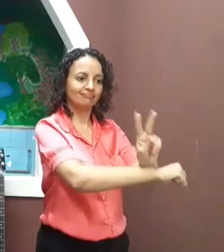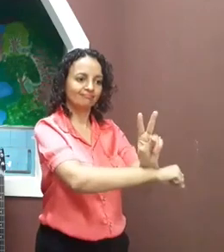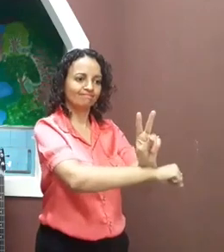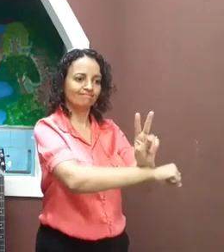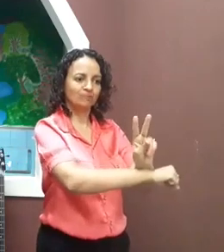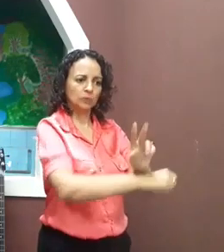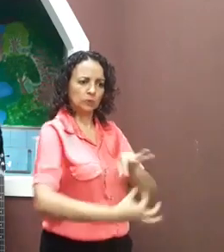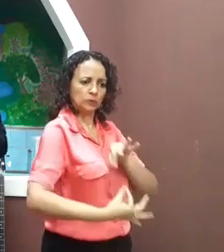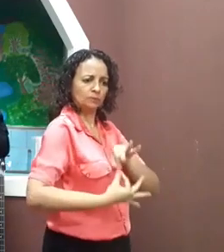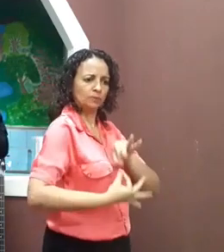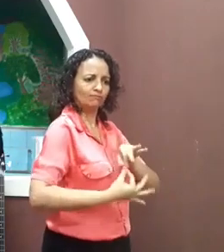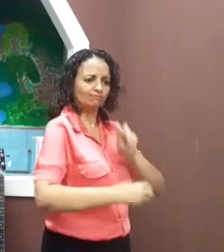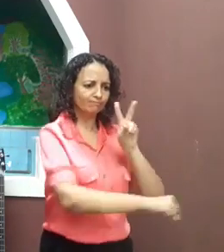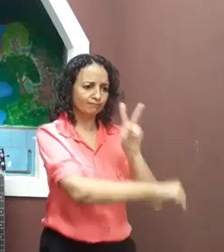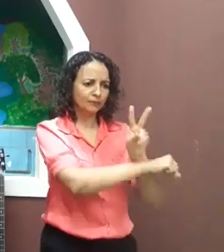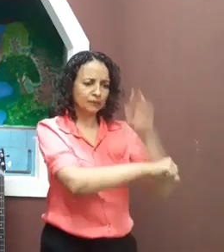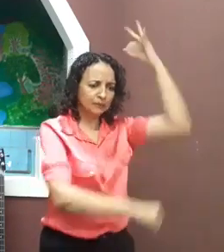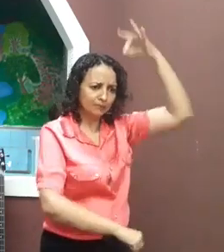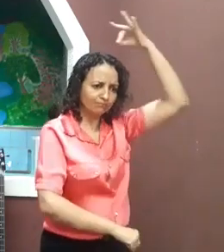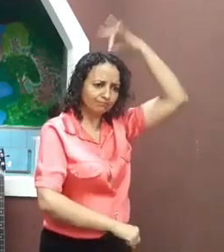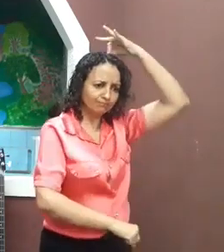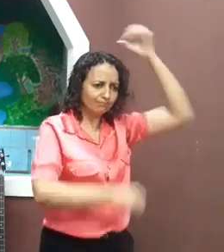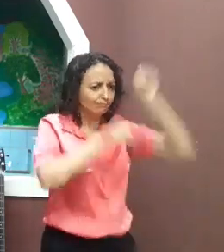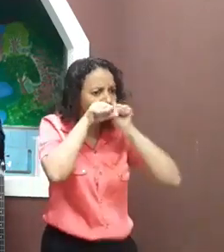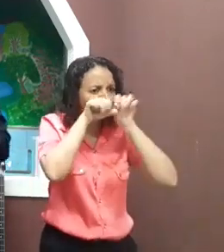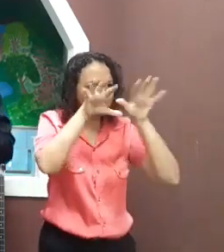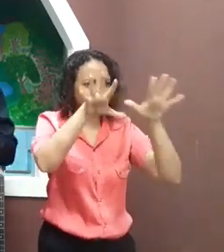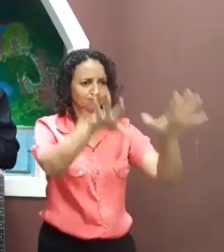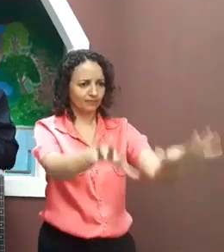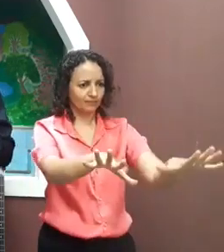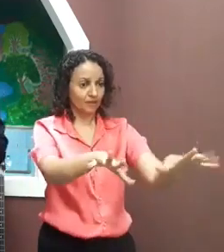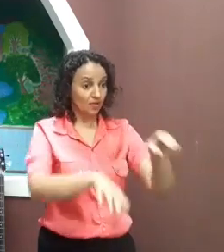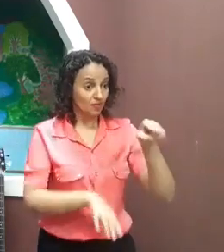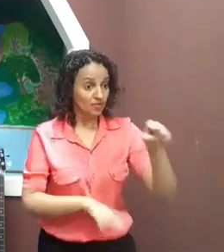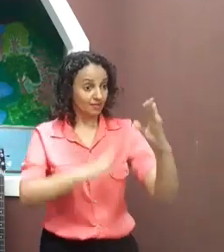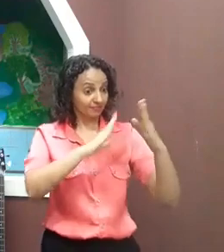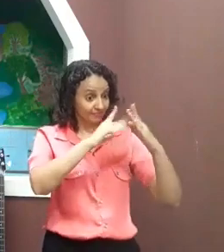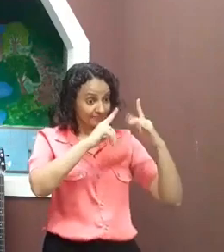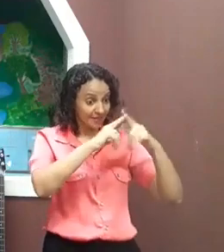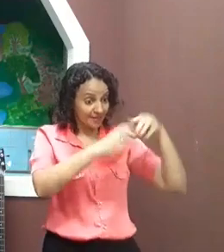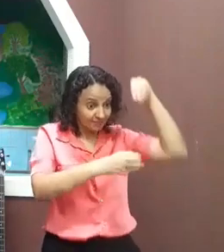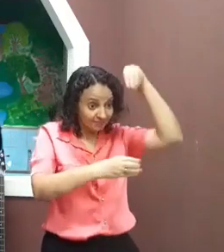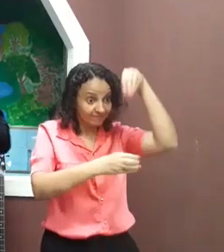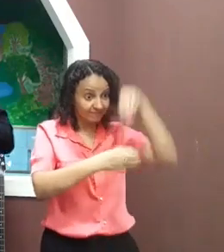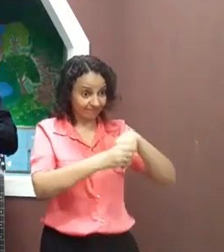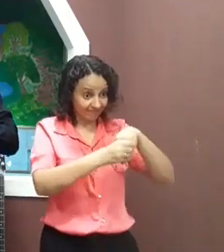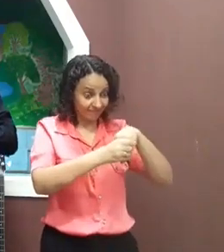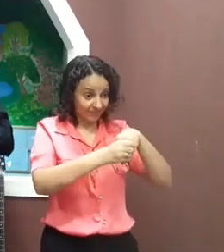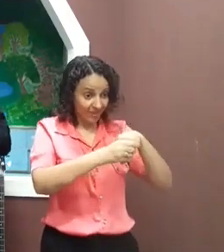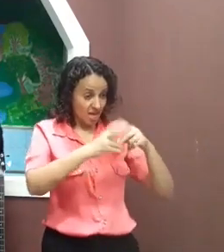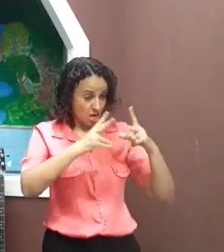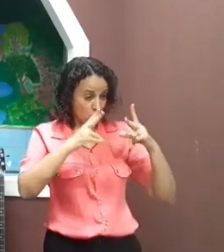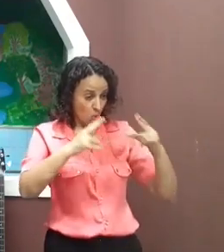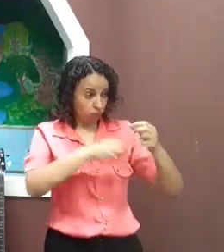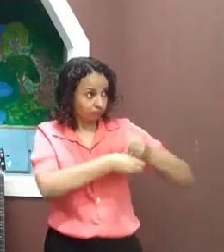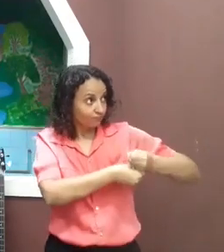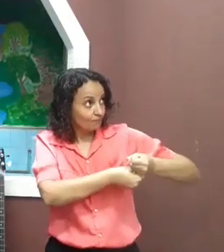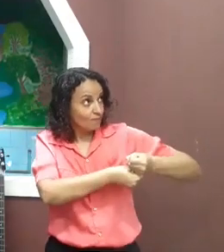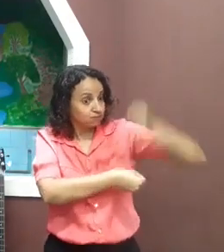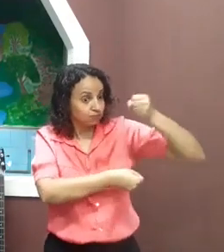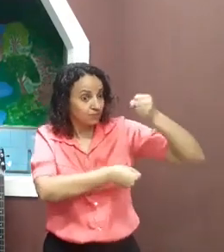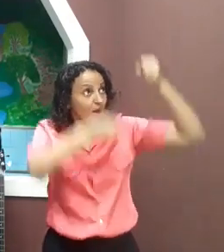nela. Entenda que estar na igreja do Senhor é como você está debaixo de um grande guarda-chuva, de